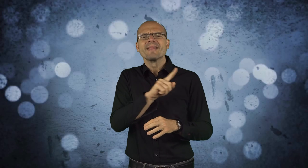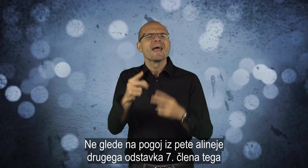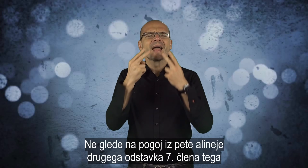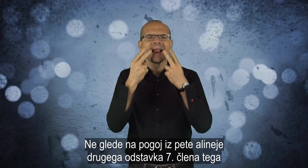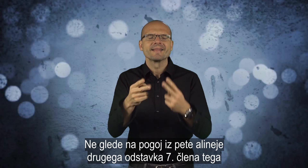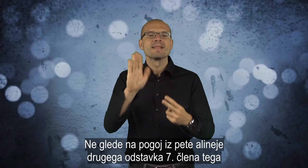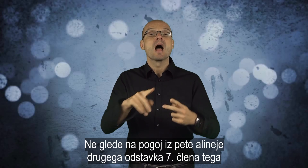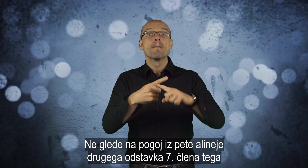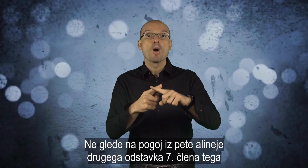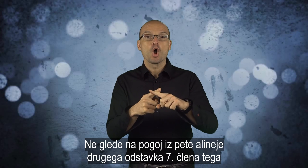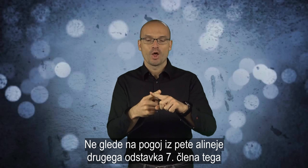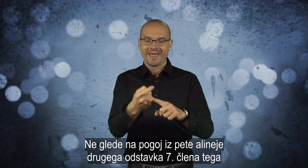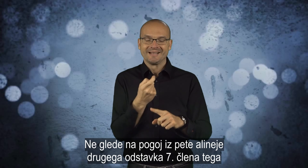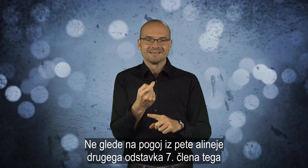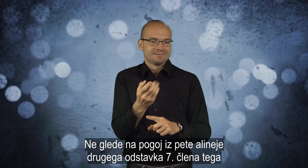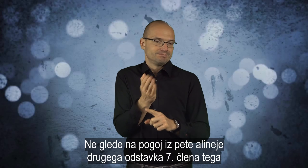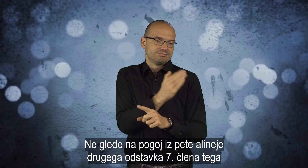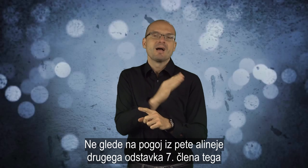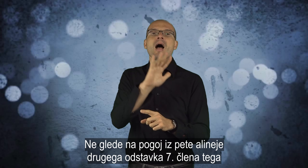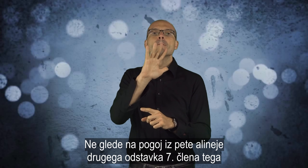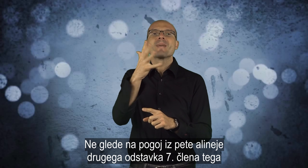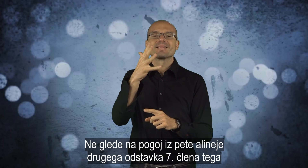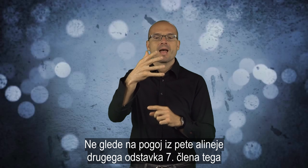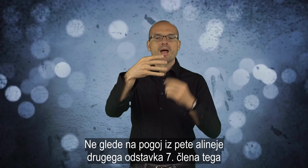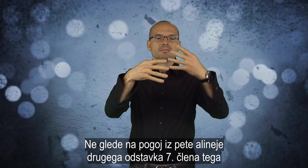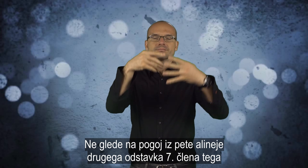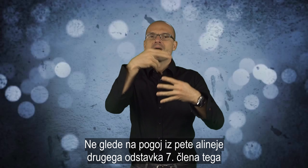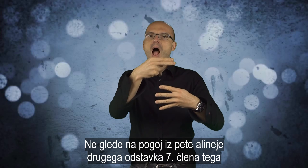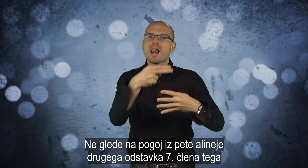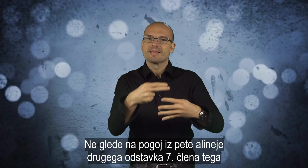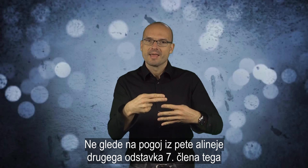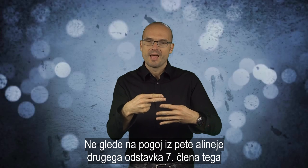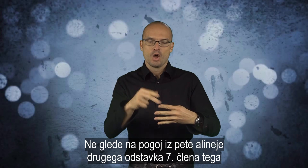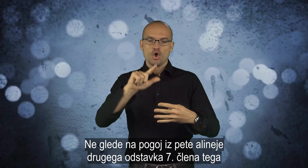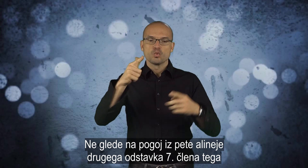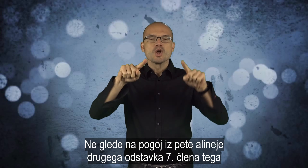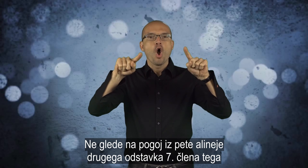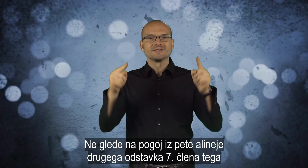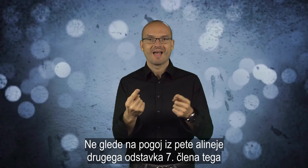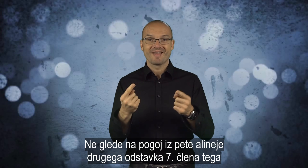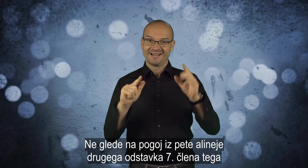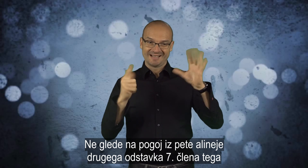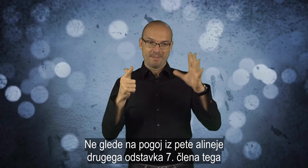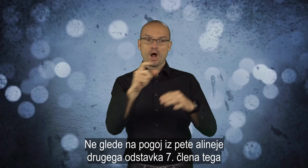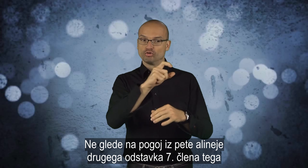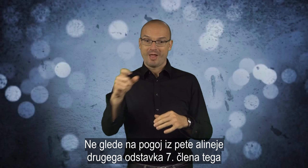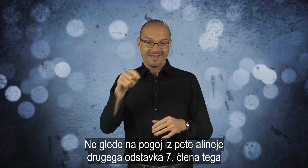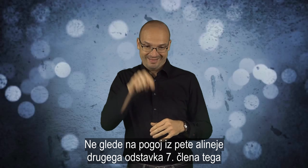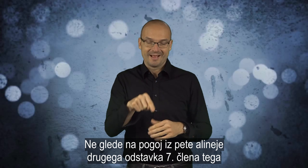Ne glede na pogoj iz 5. alineje 2. odstavka 7. člena tega zakona se lahko gluhemu,